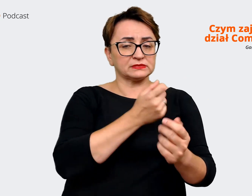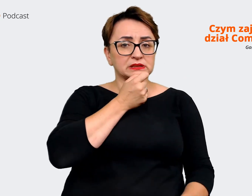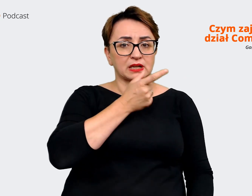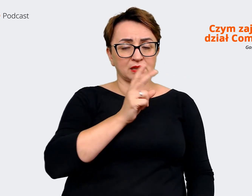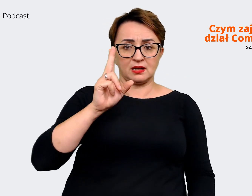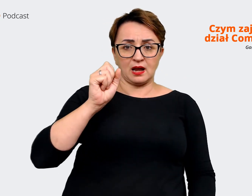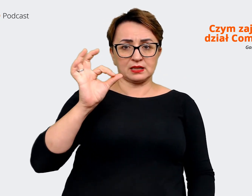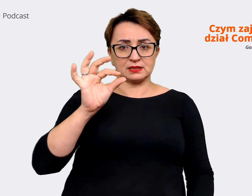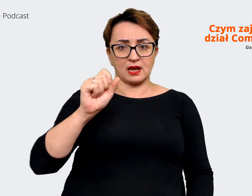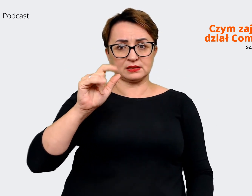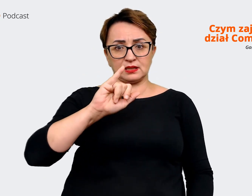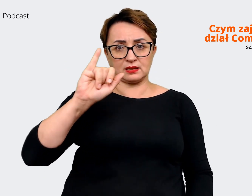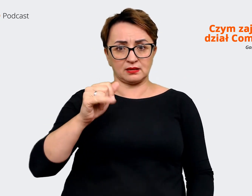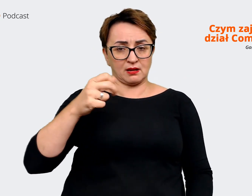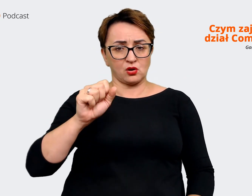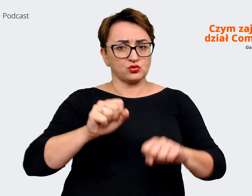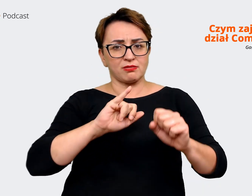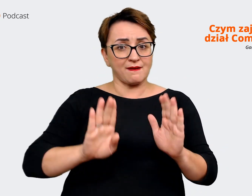no to lądujemy